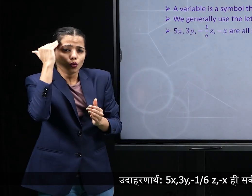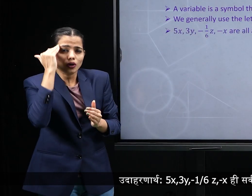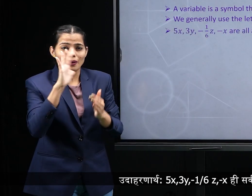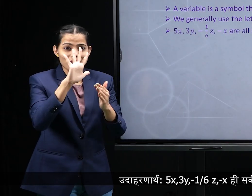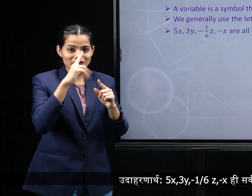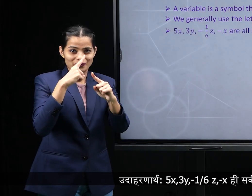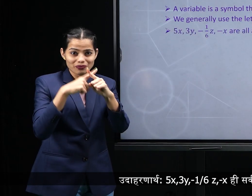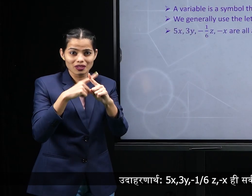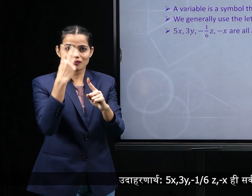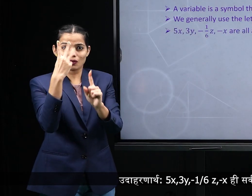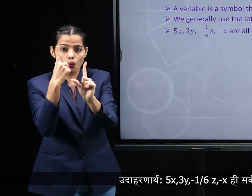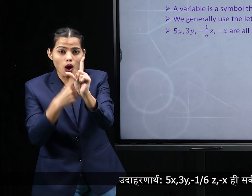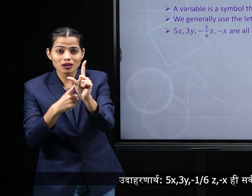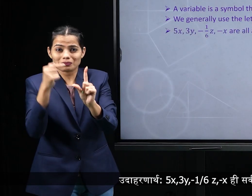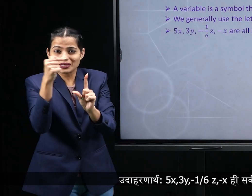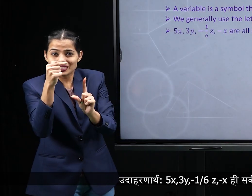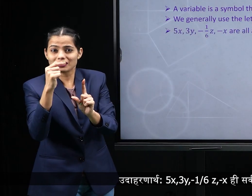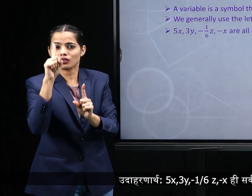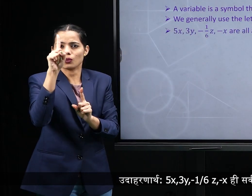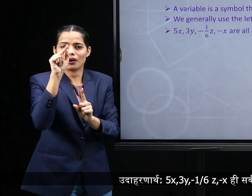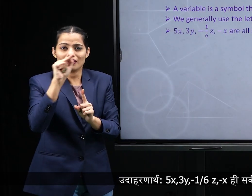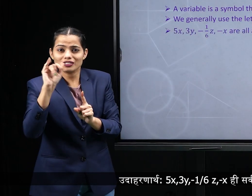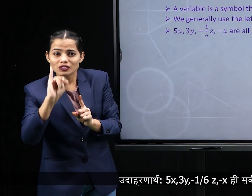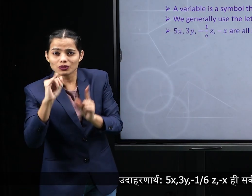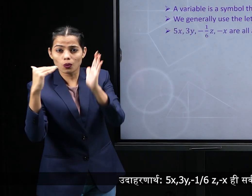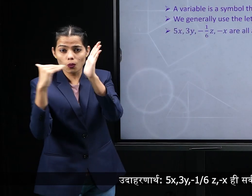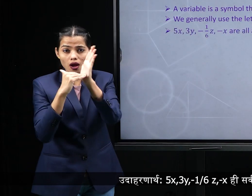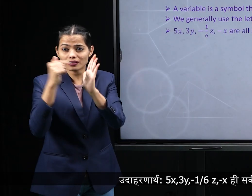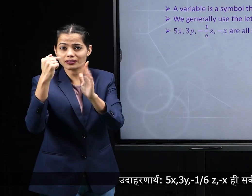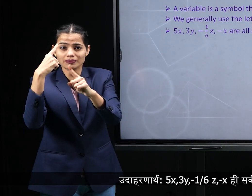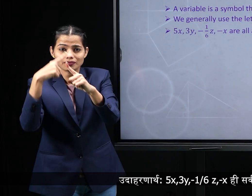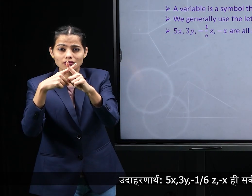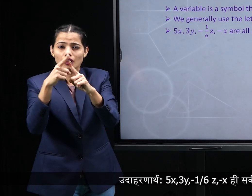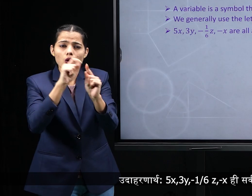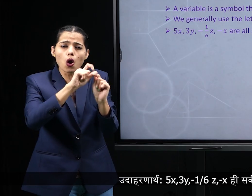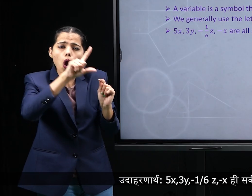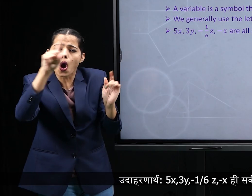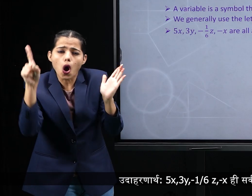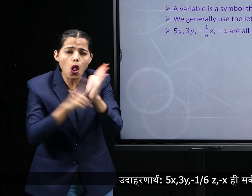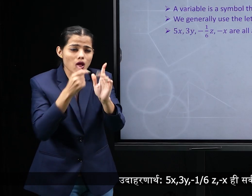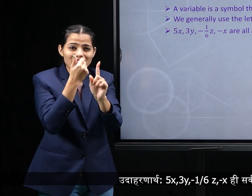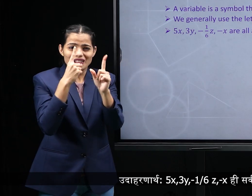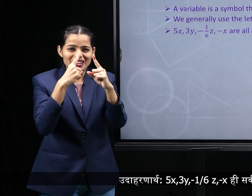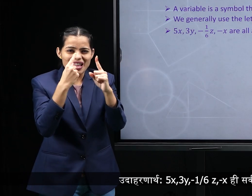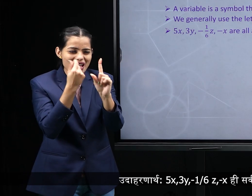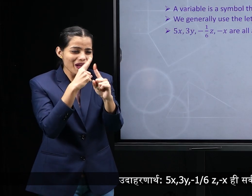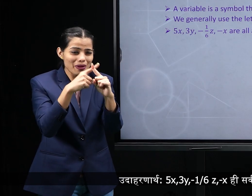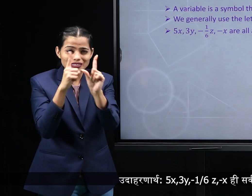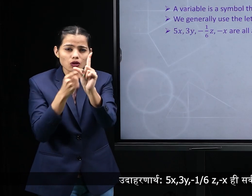उदाहरणार्थ 5x, 3y मायनस 1/6z मायनस x ही सर्व बीजगणितीय संख्या आहेत.